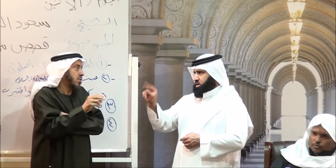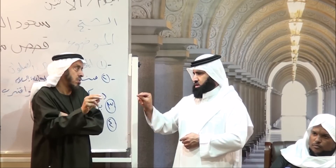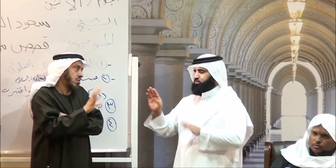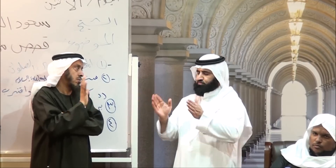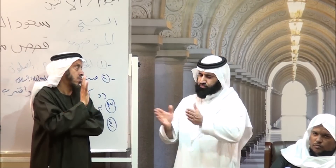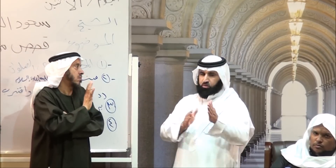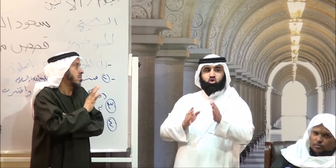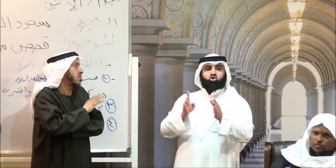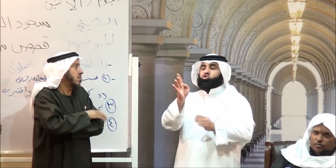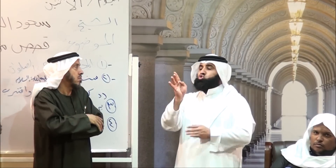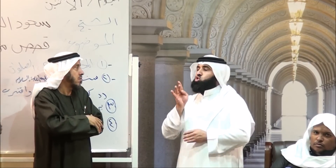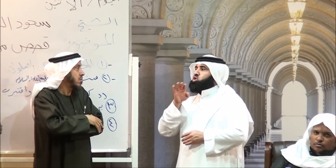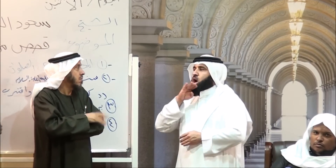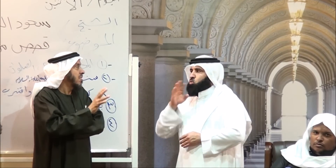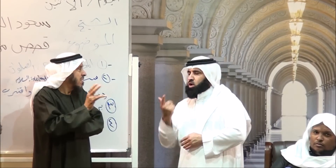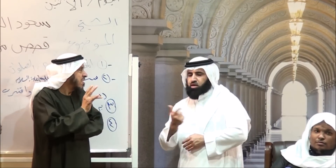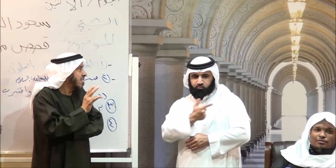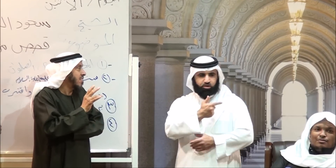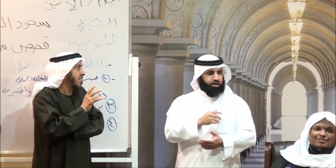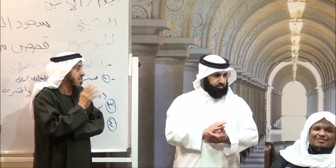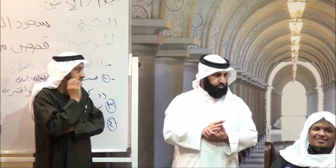يا شيخ.